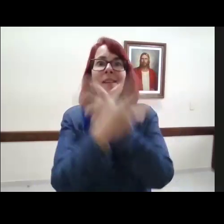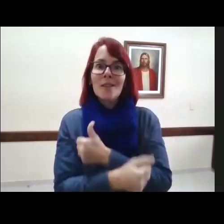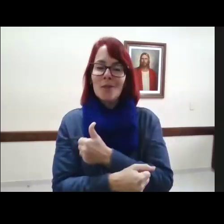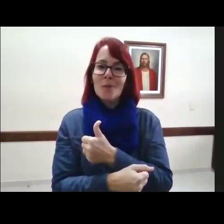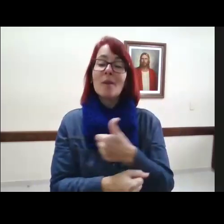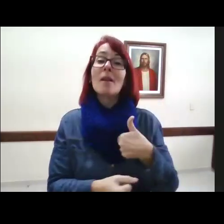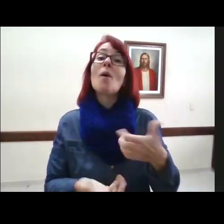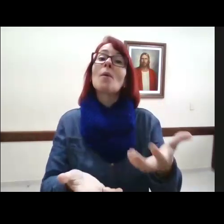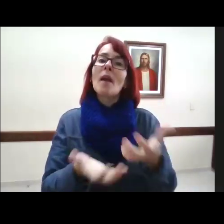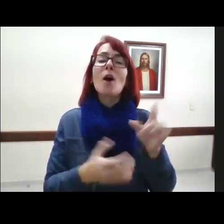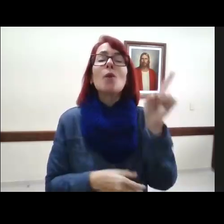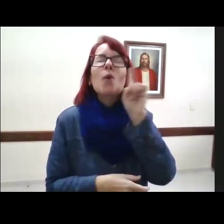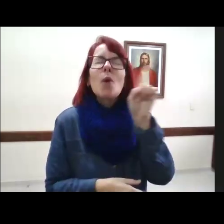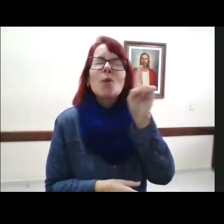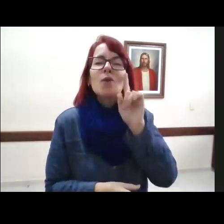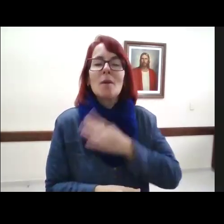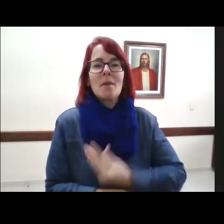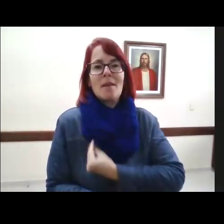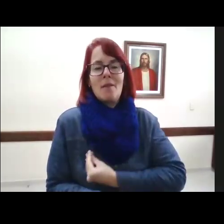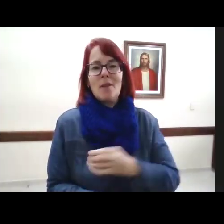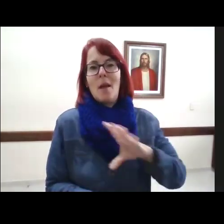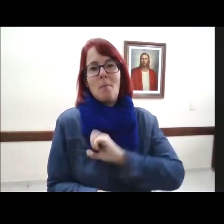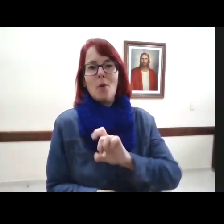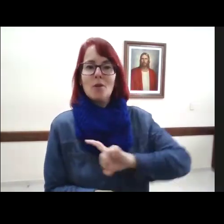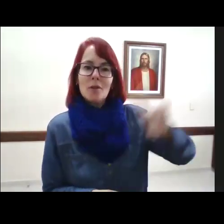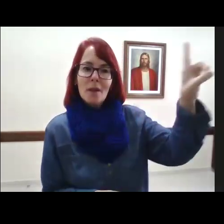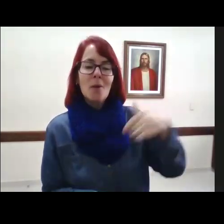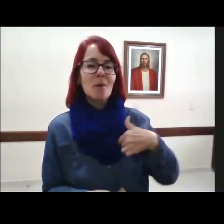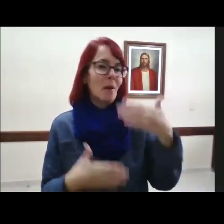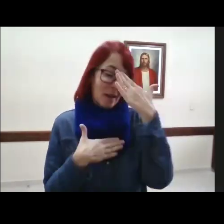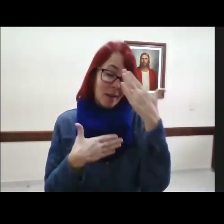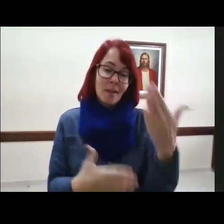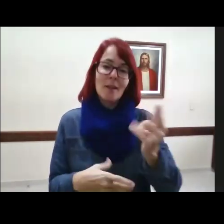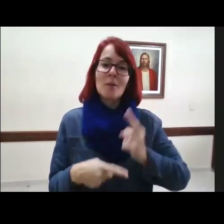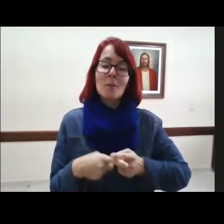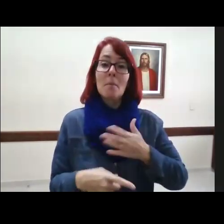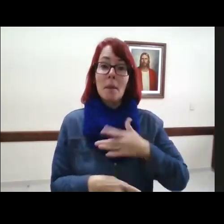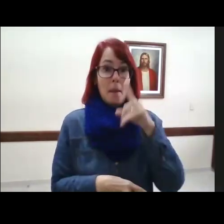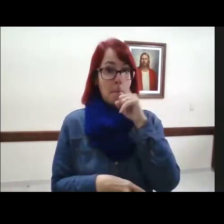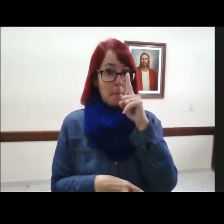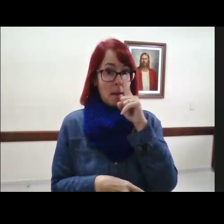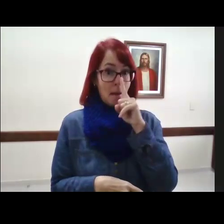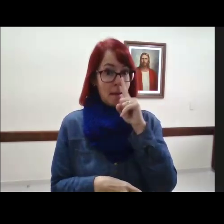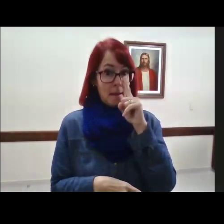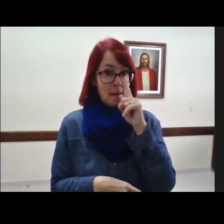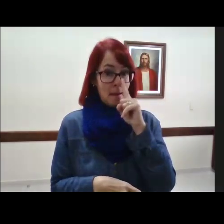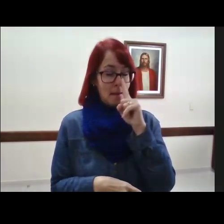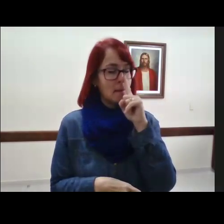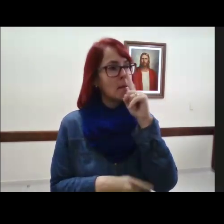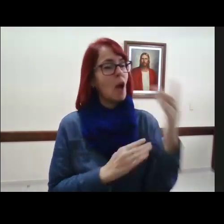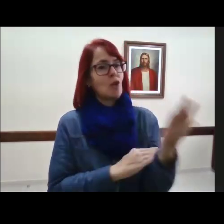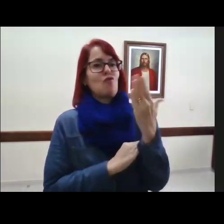E eu quero poder viver ele todos os dias da minha vida. Eu como sou grata por a minha mãe ter me dado a oportunidade de estar